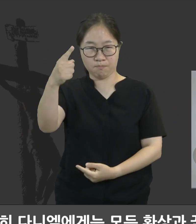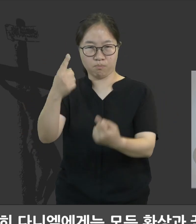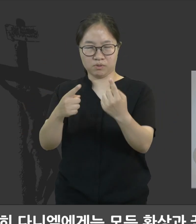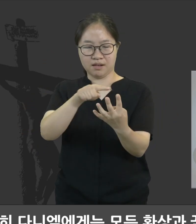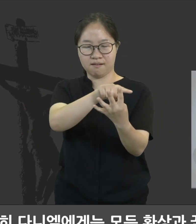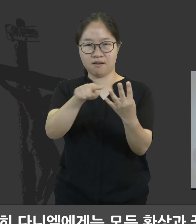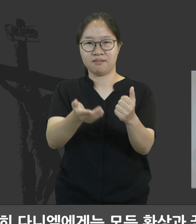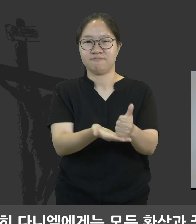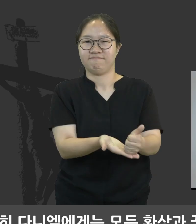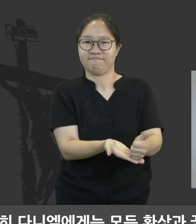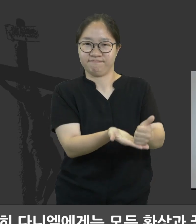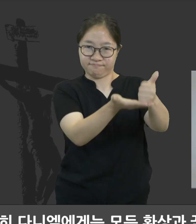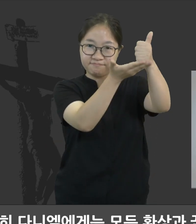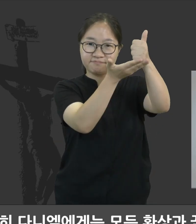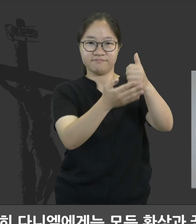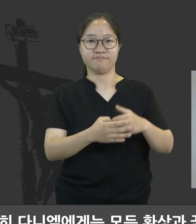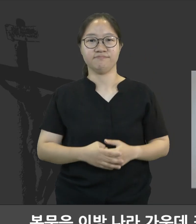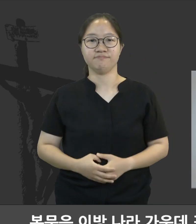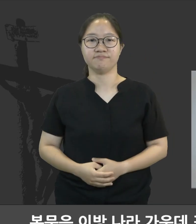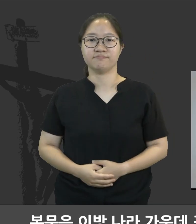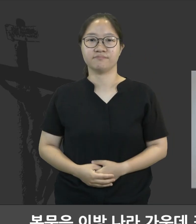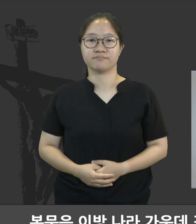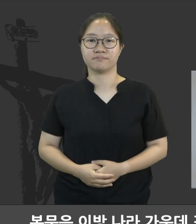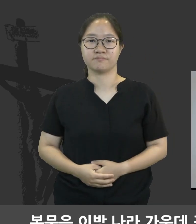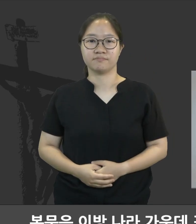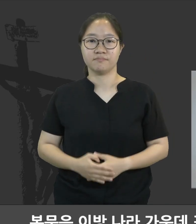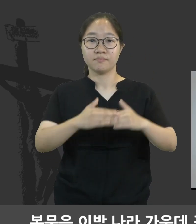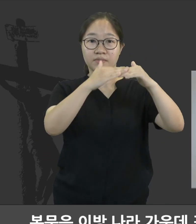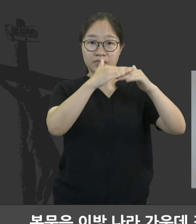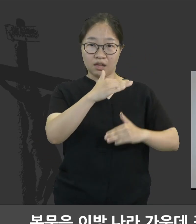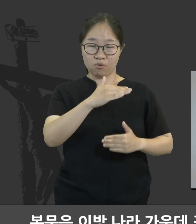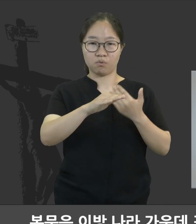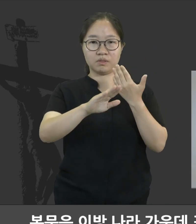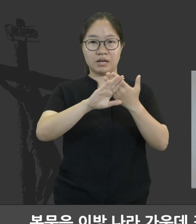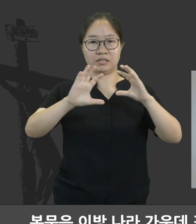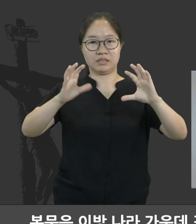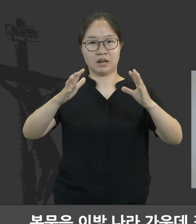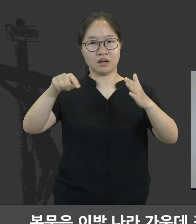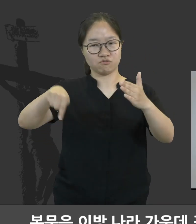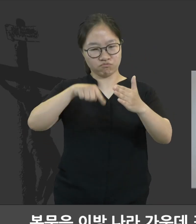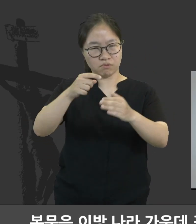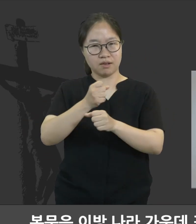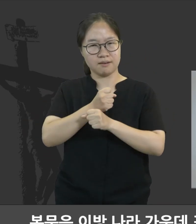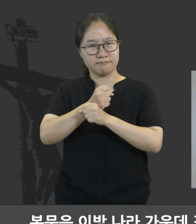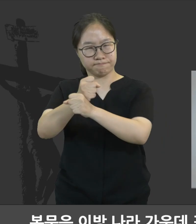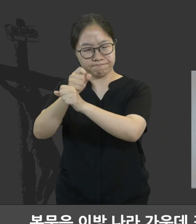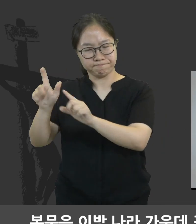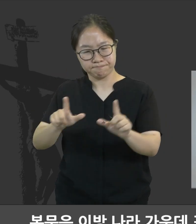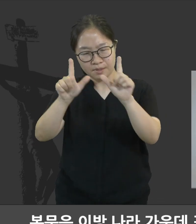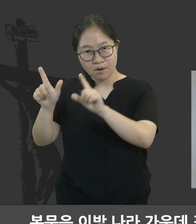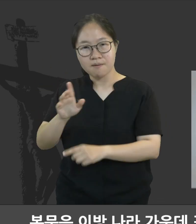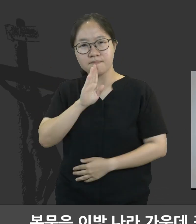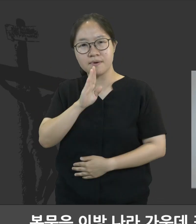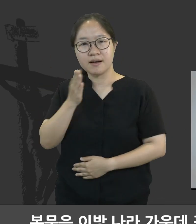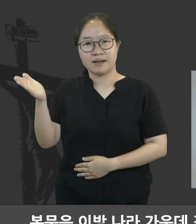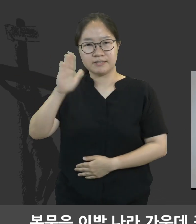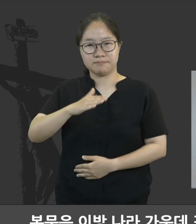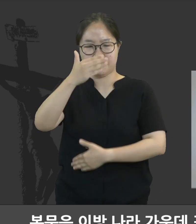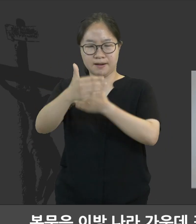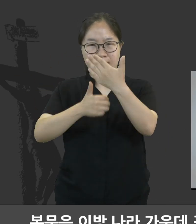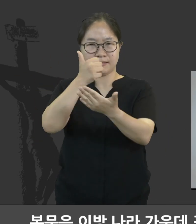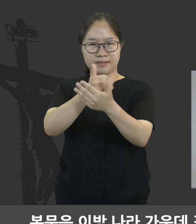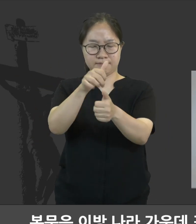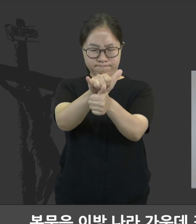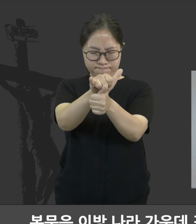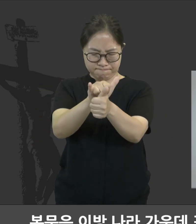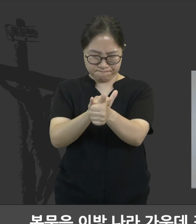높이게 하십니다. 본문은 이방 나라 가운데 포로 생활을 하면서도 전심으로 하나님께 순종하기로